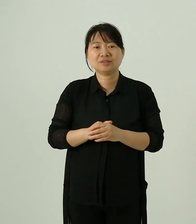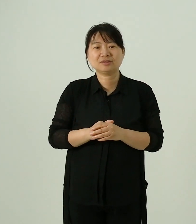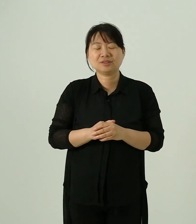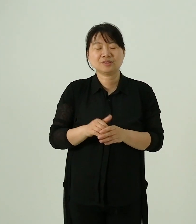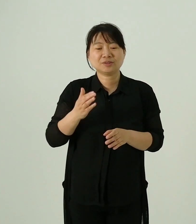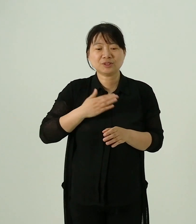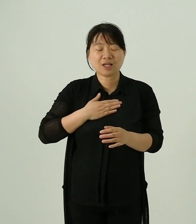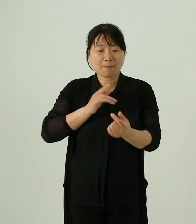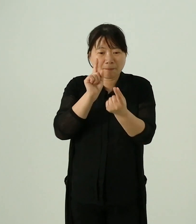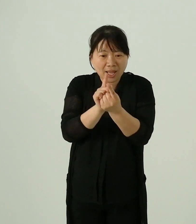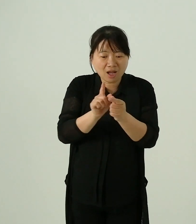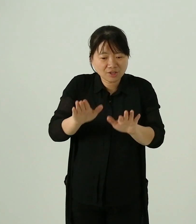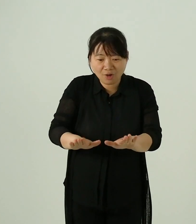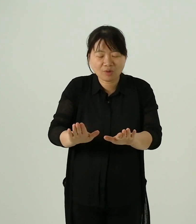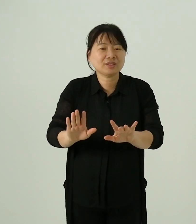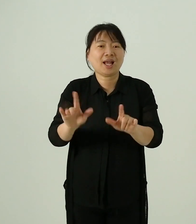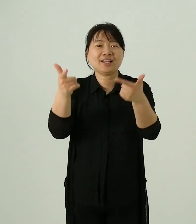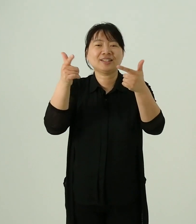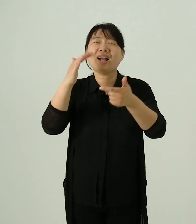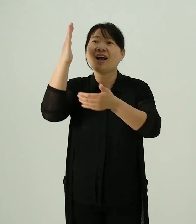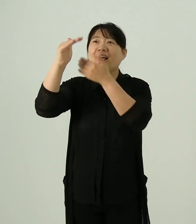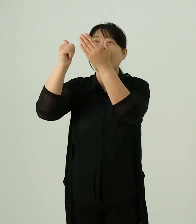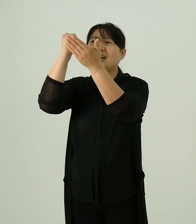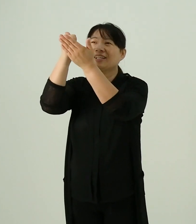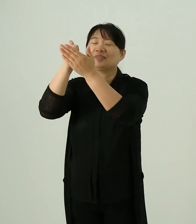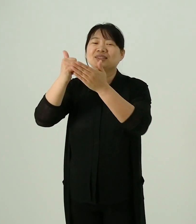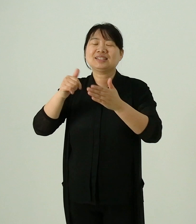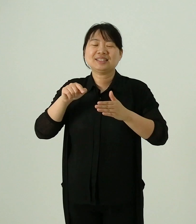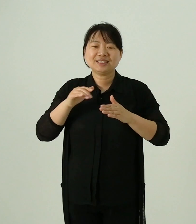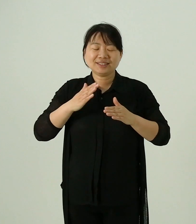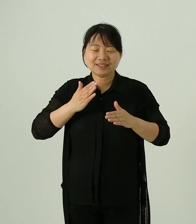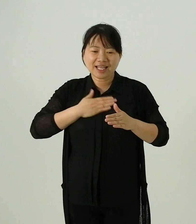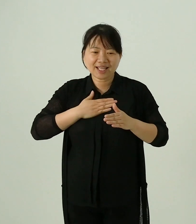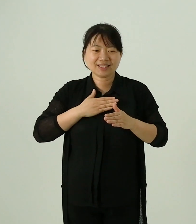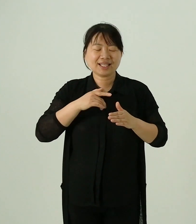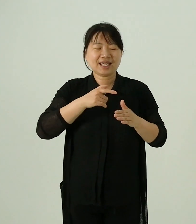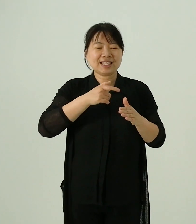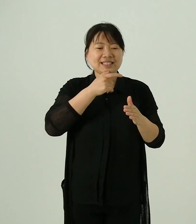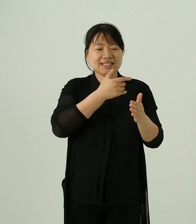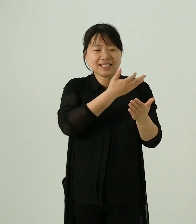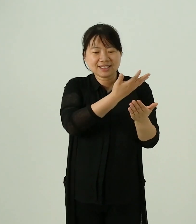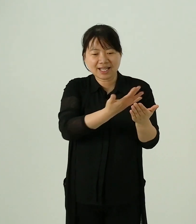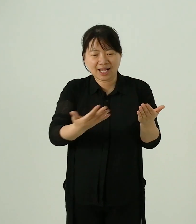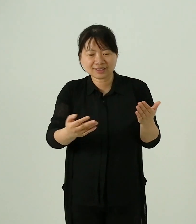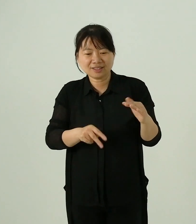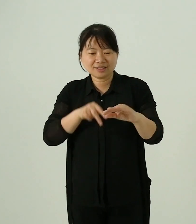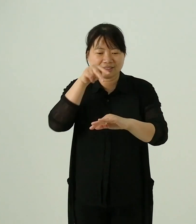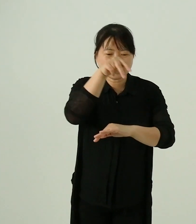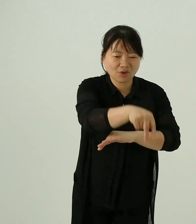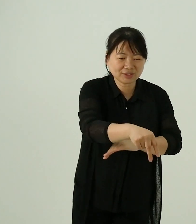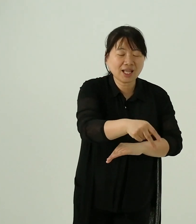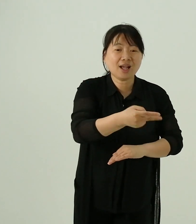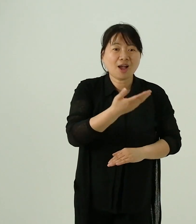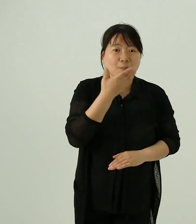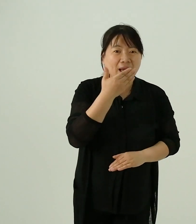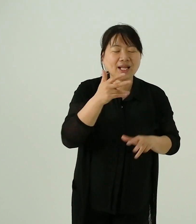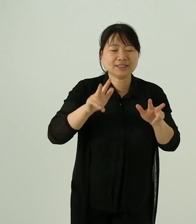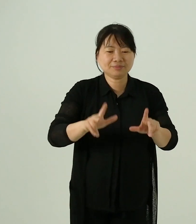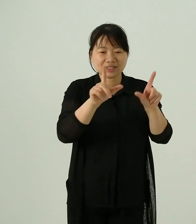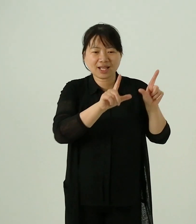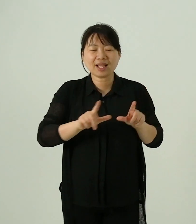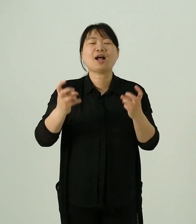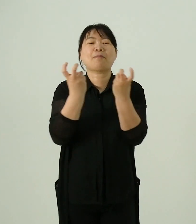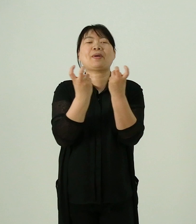아니었어요. 그들의 현실은 하나님이 이 강을 건널 수 있다고 약속하신 그 말씀이